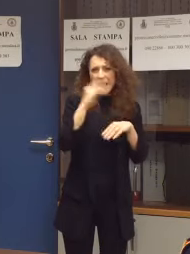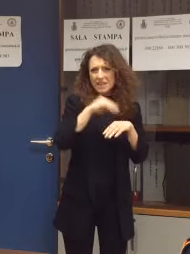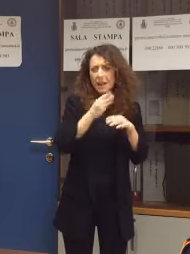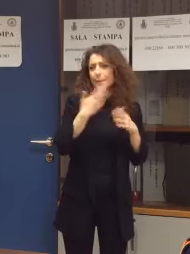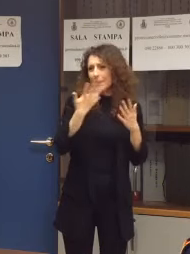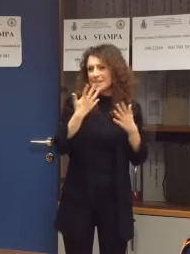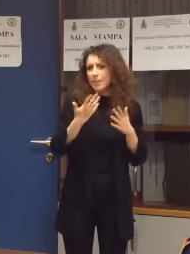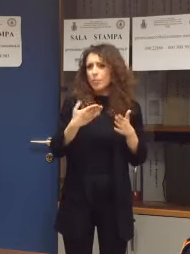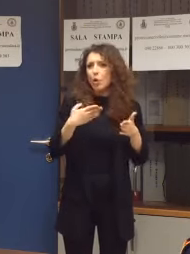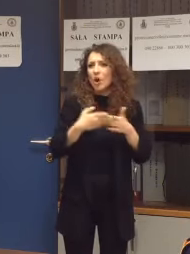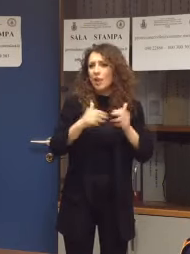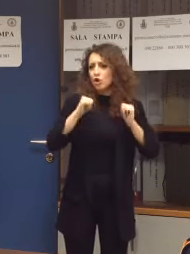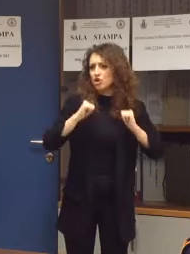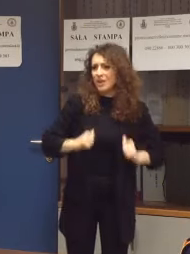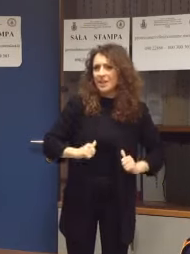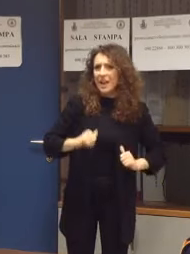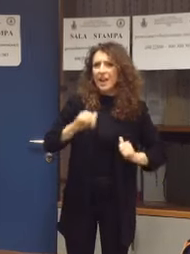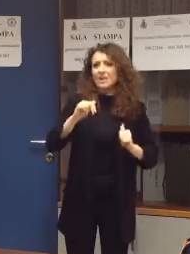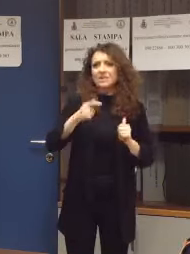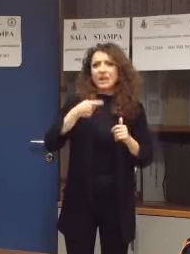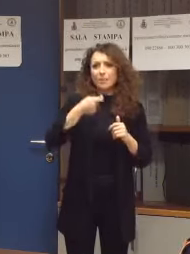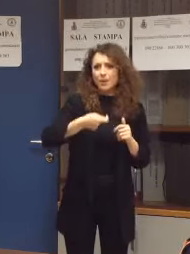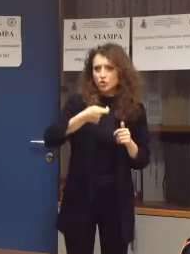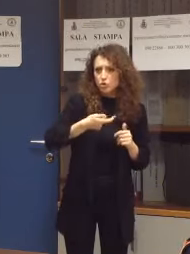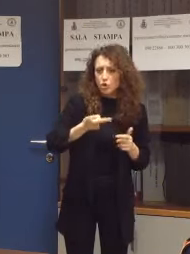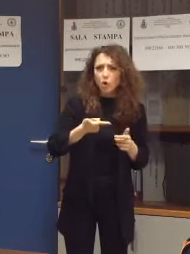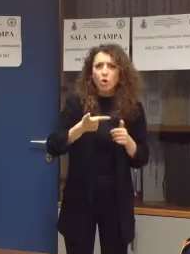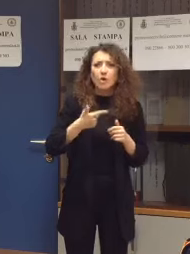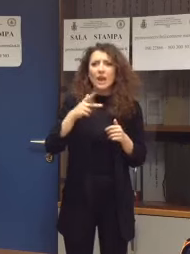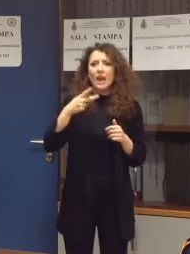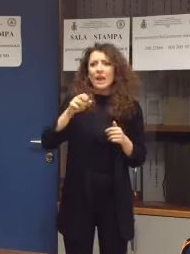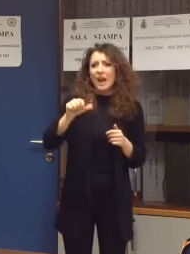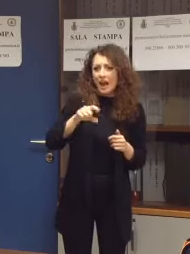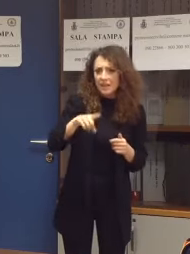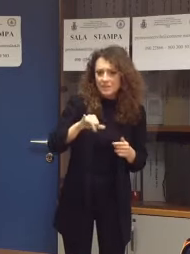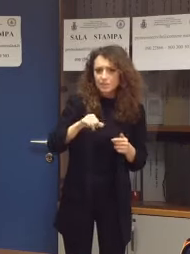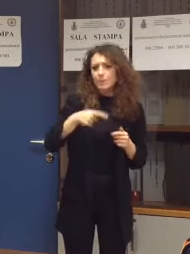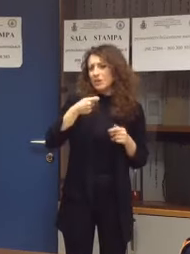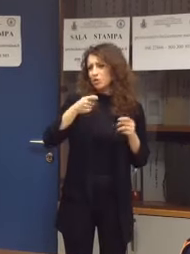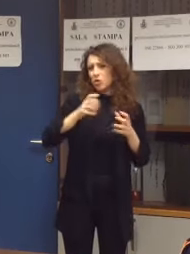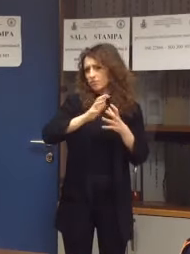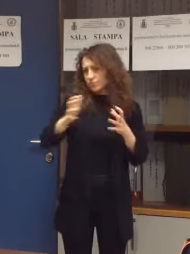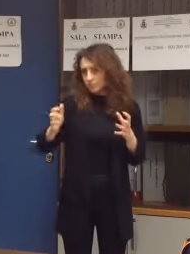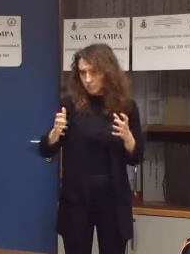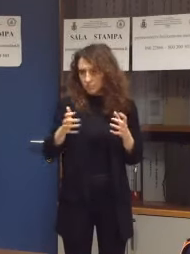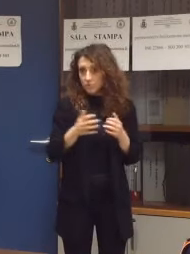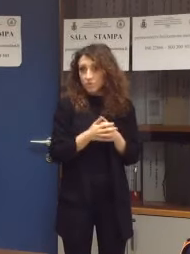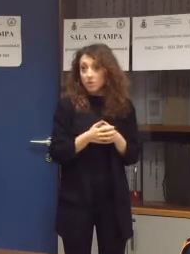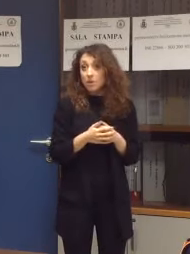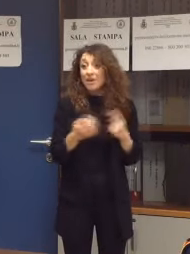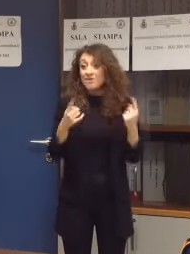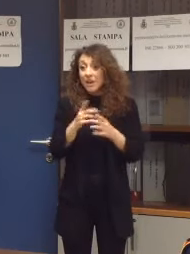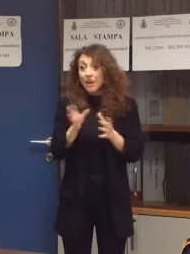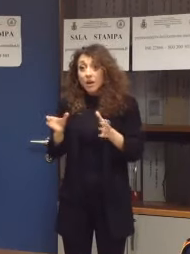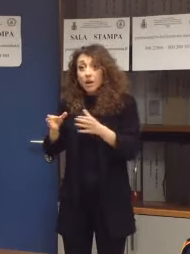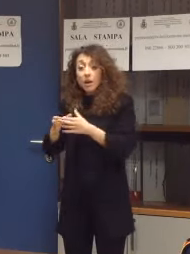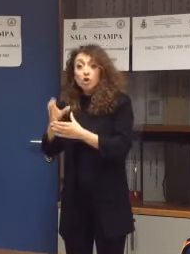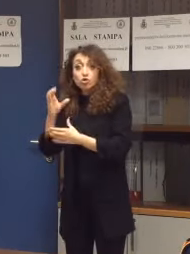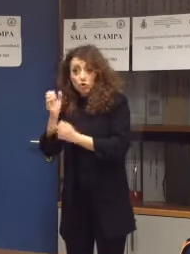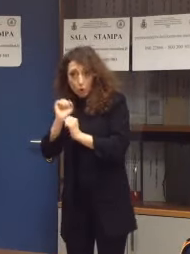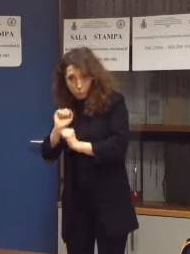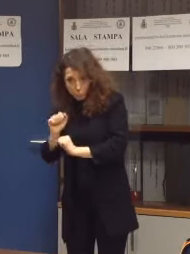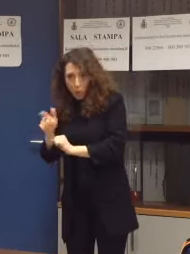di cittadinanza, REI, NASPI e pensione. Poi al punto C specifica che possono magari averli, li devono però